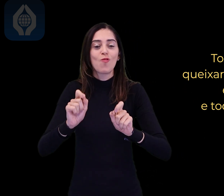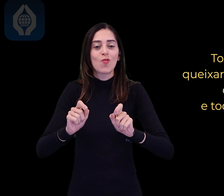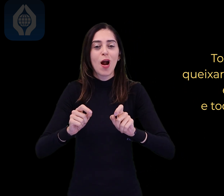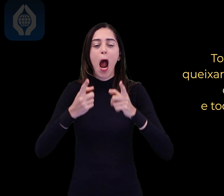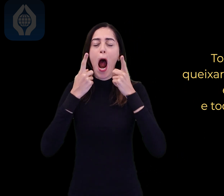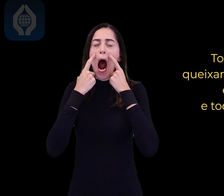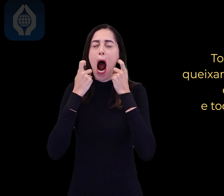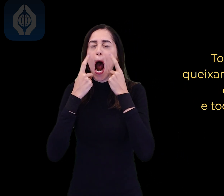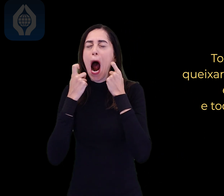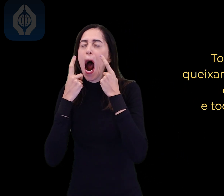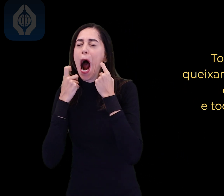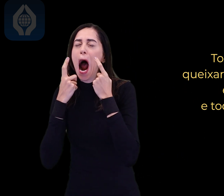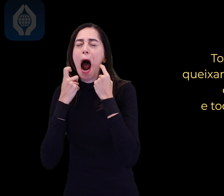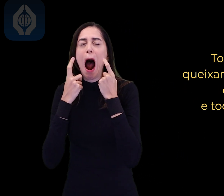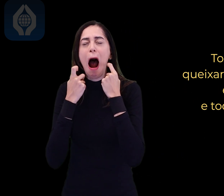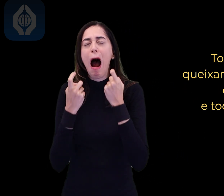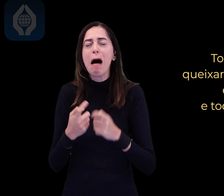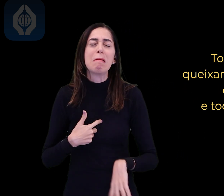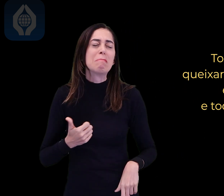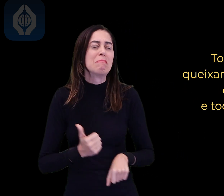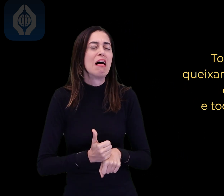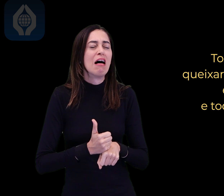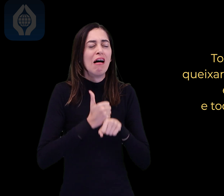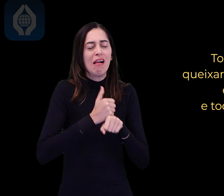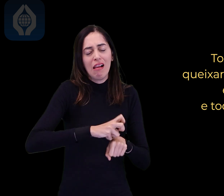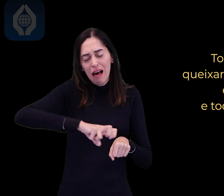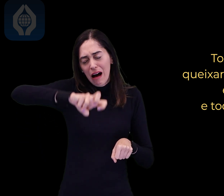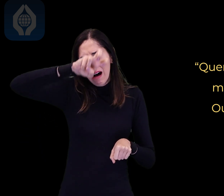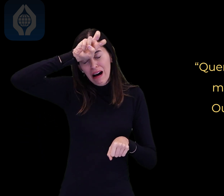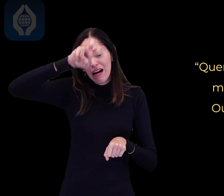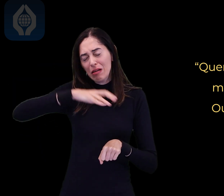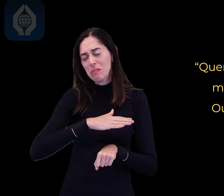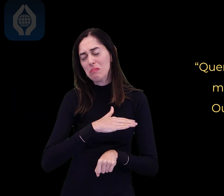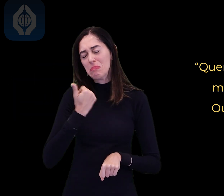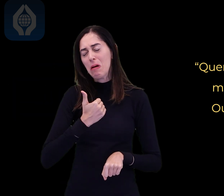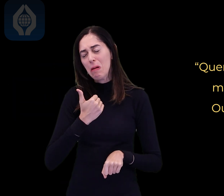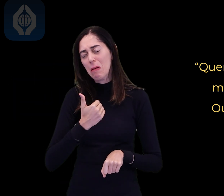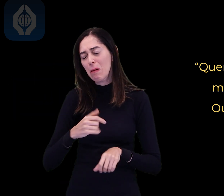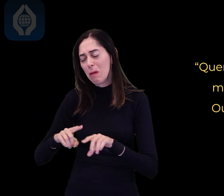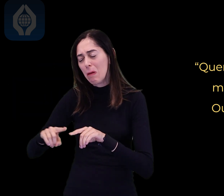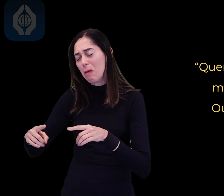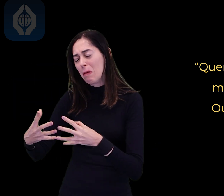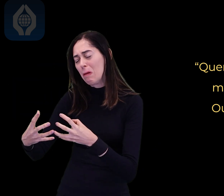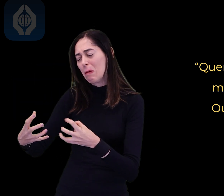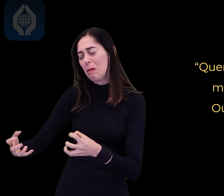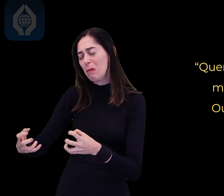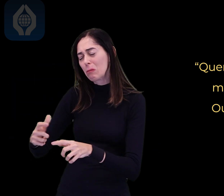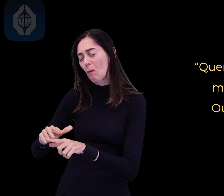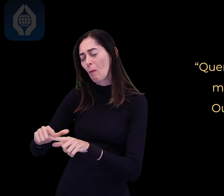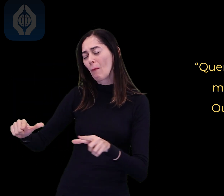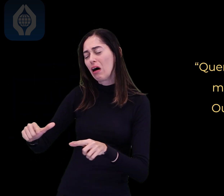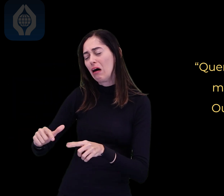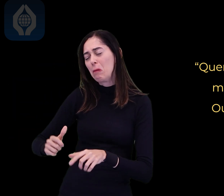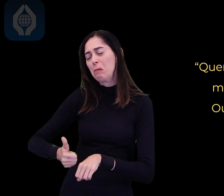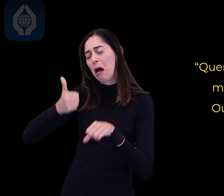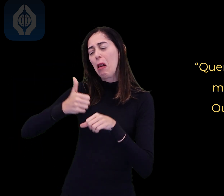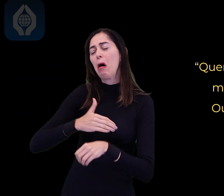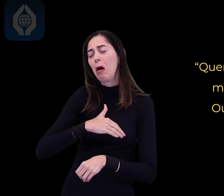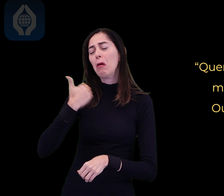contra Moisés e contra Arão, e toda a comunidade lhe disse: quem dera tivéssemos morrido no Egito, ou neste deserto,